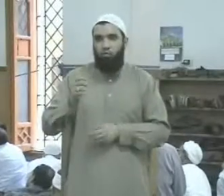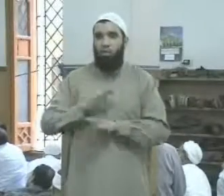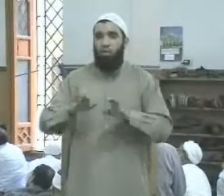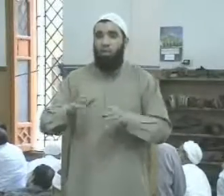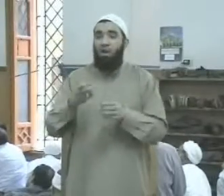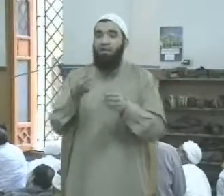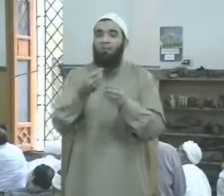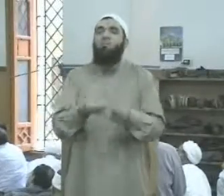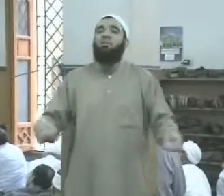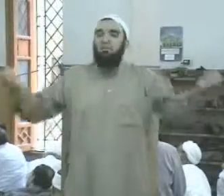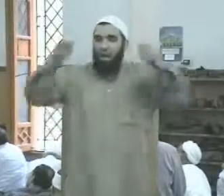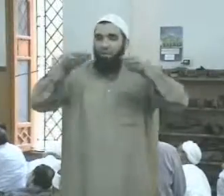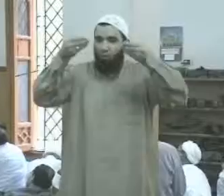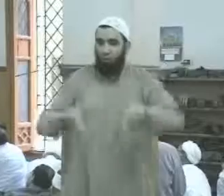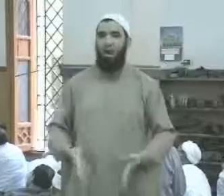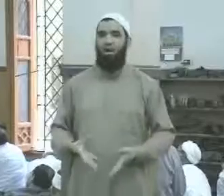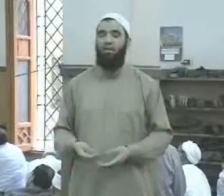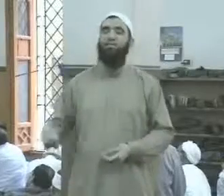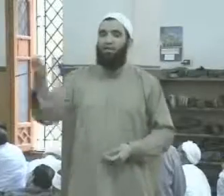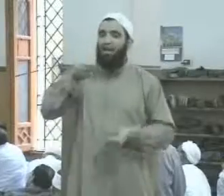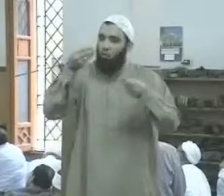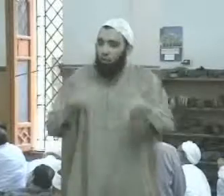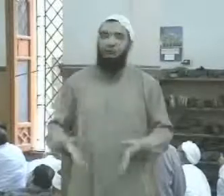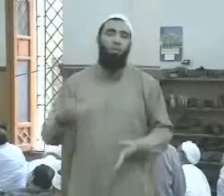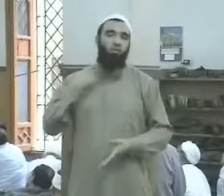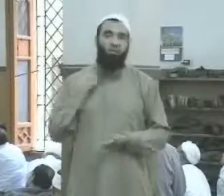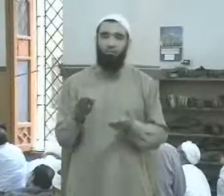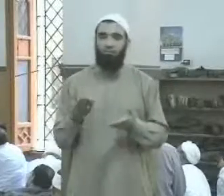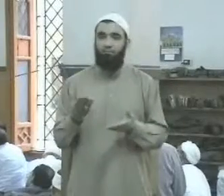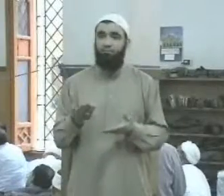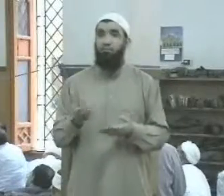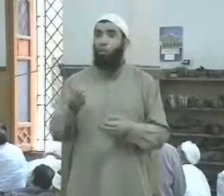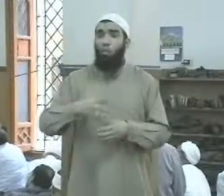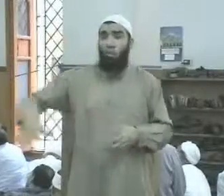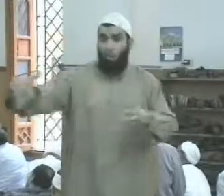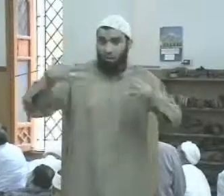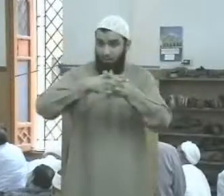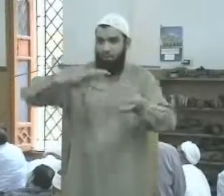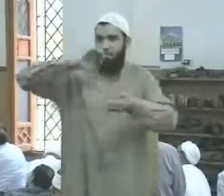بالله. ثم الجميع يتفق إذا انتهى